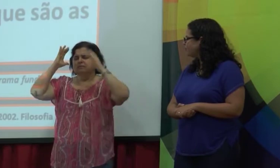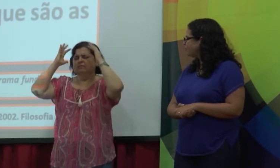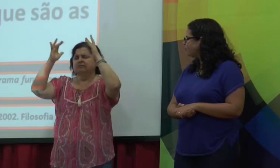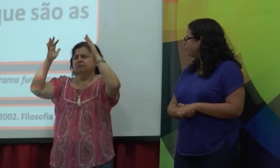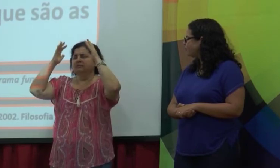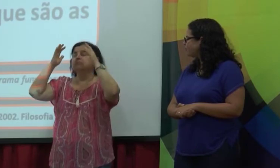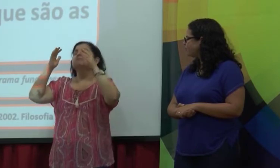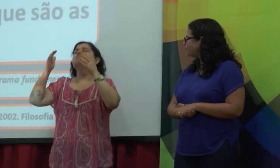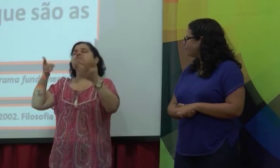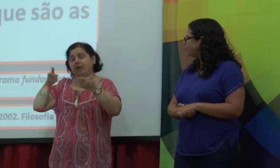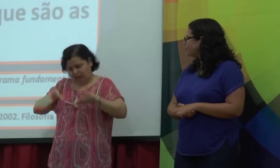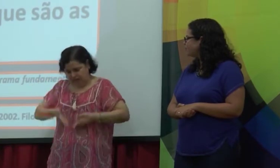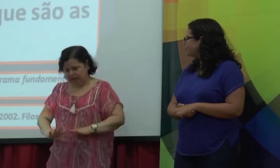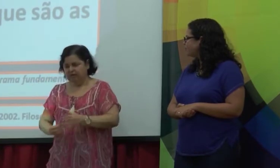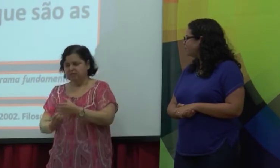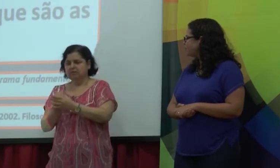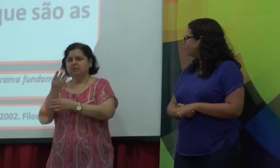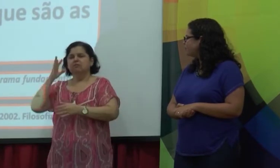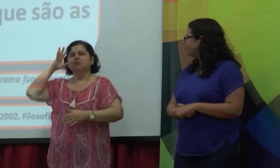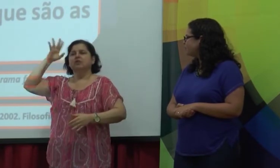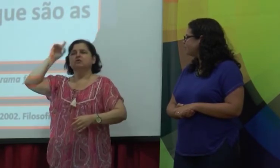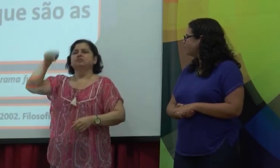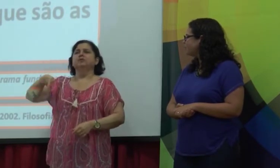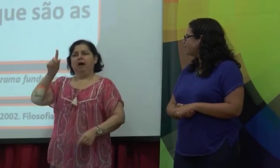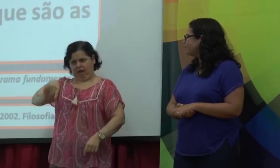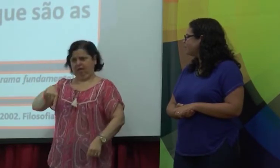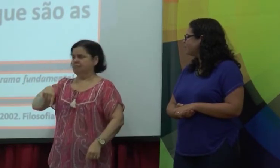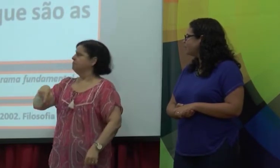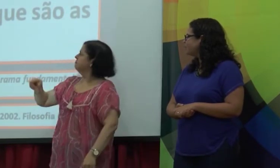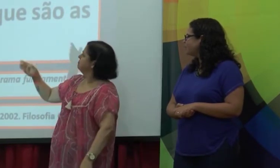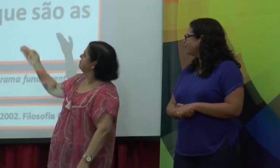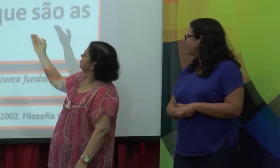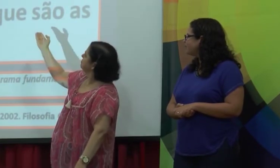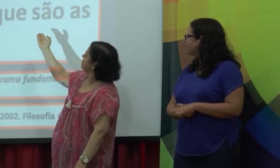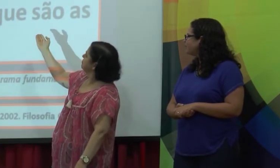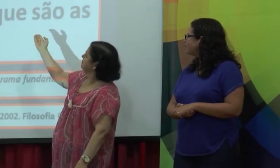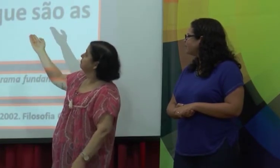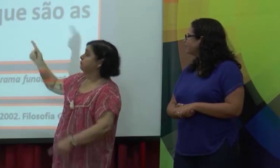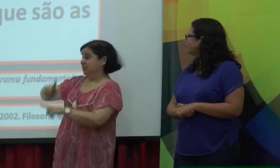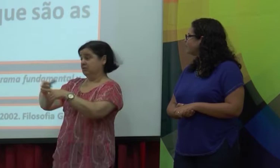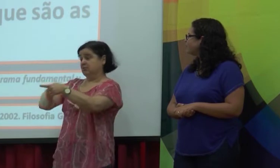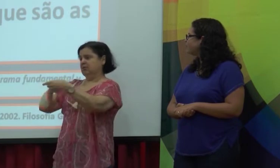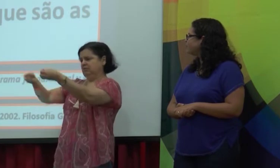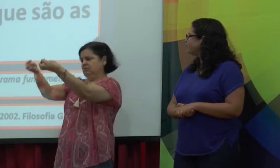vamos parar e vamos refletir. Nós vamos. Isso é a